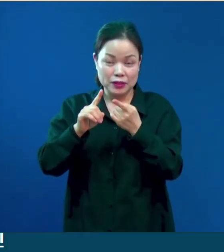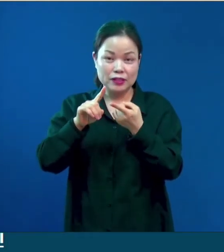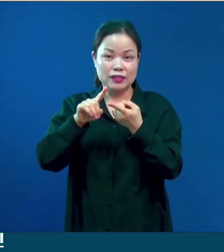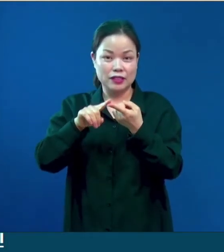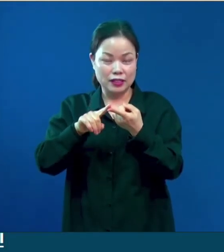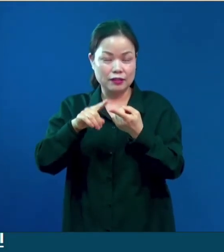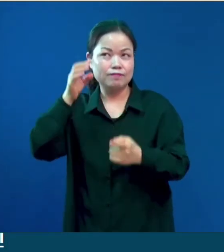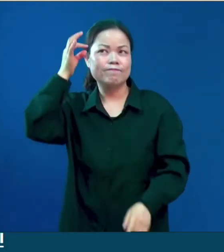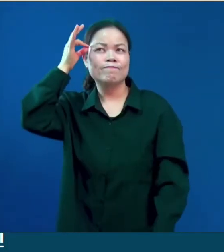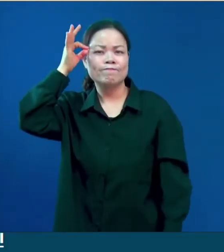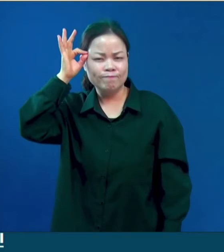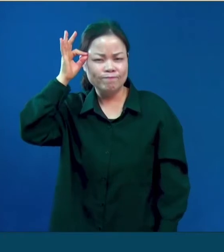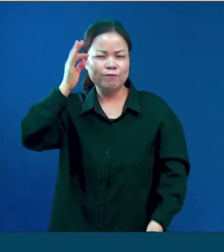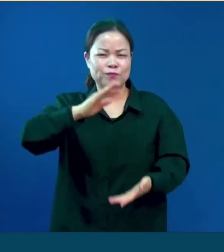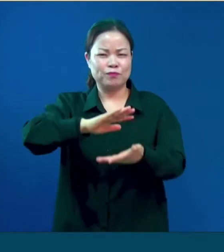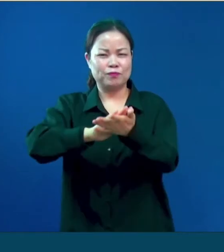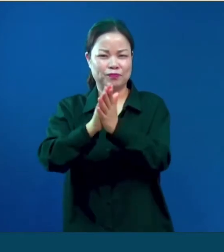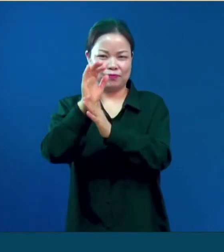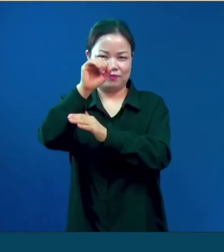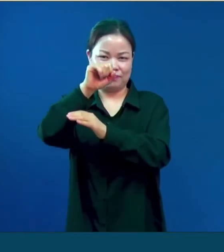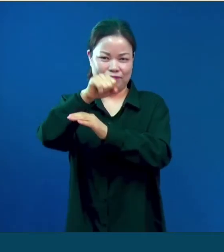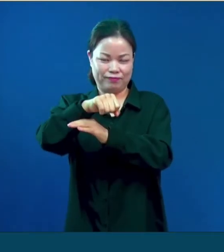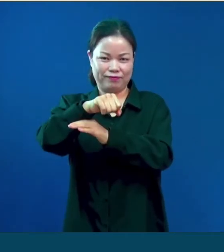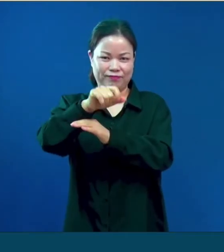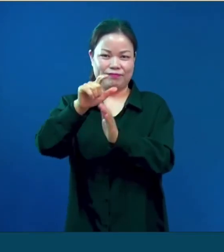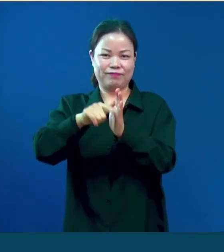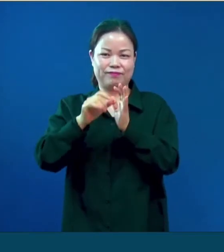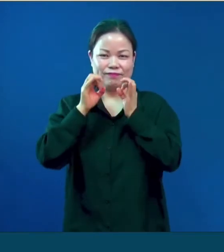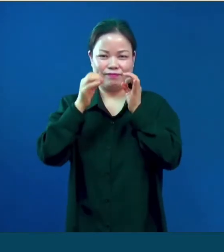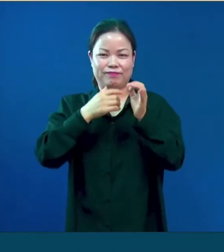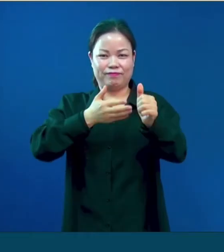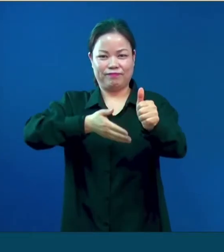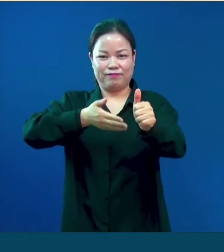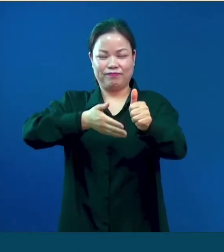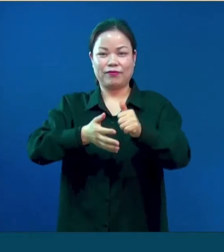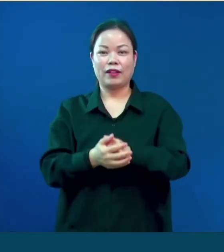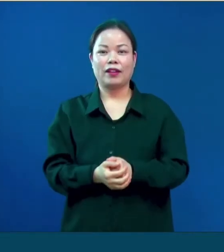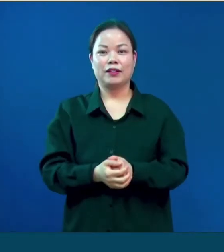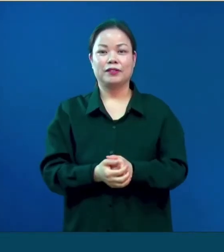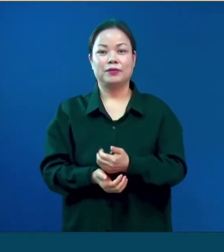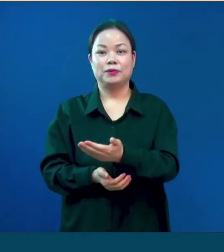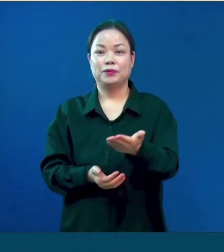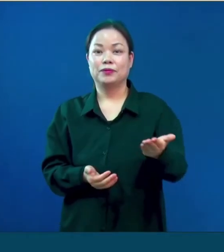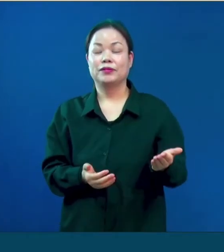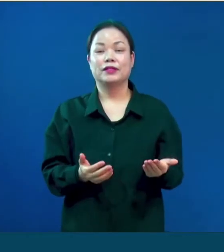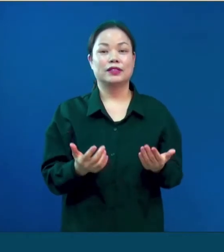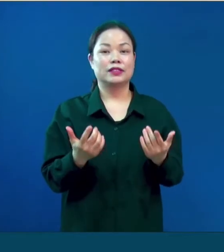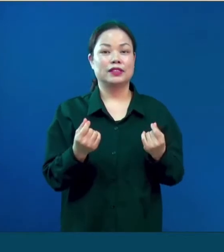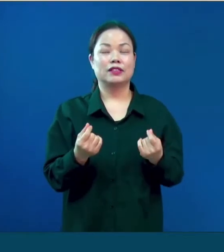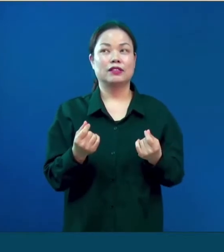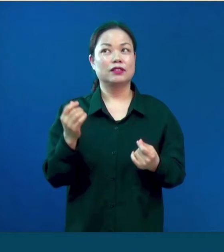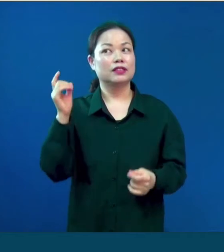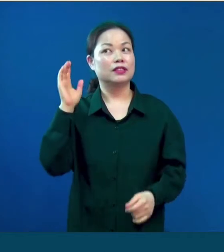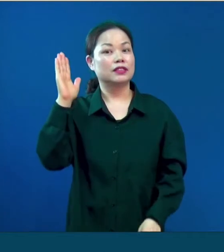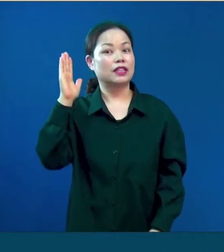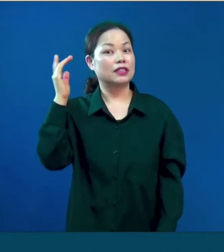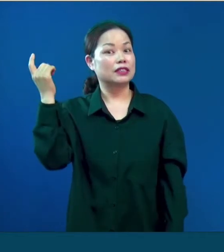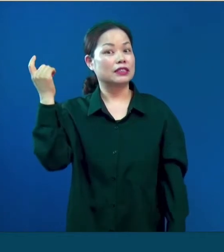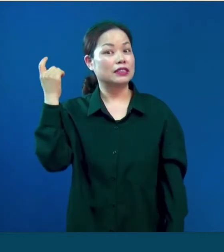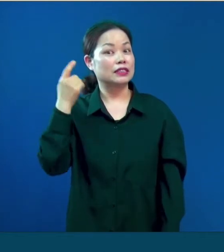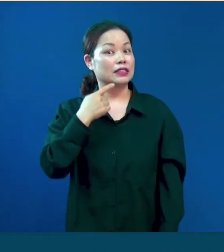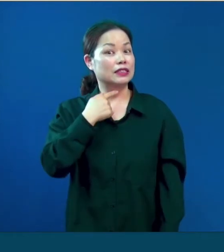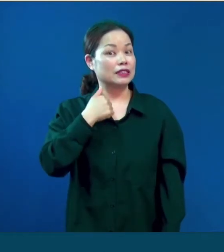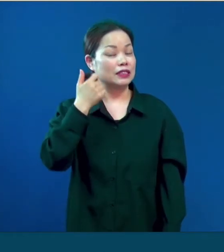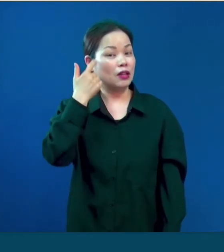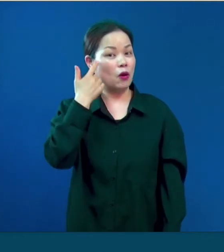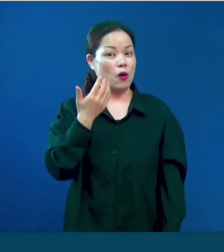앞에 깨닫고 변화되고 열매 맺는 시간 되기를 간절히 소망합니다. 여러분, 이런 이야기를 한 번쯤은 이제